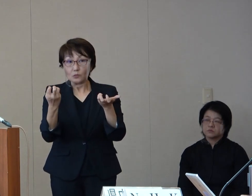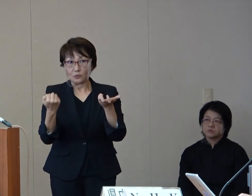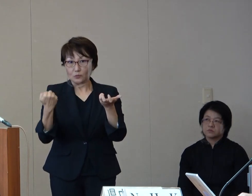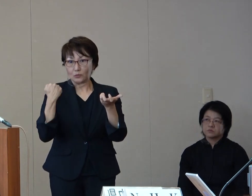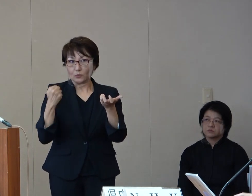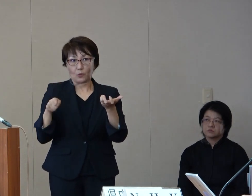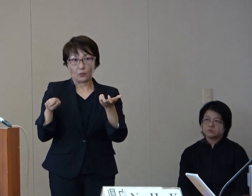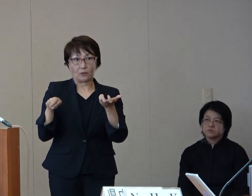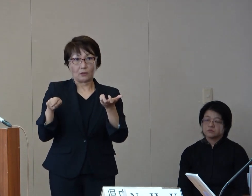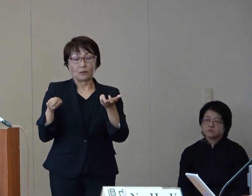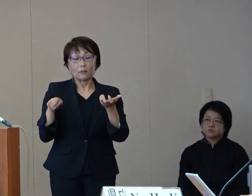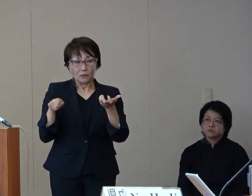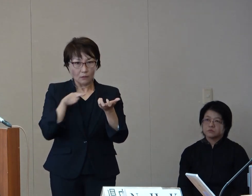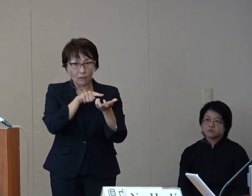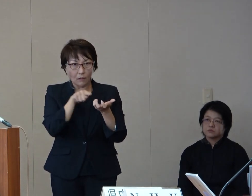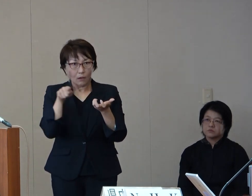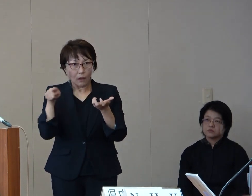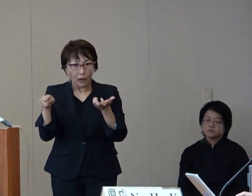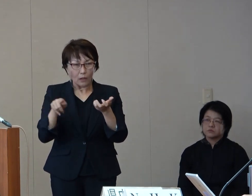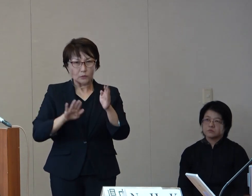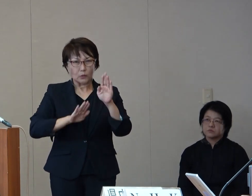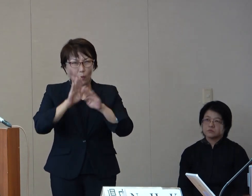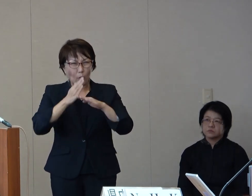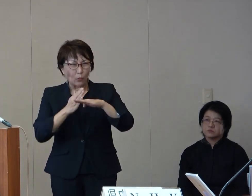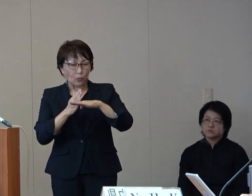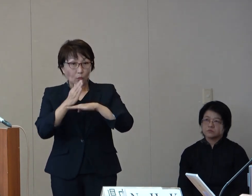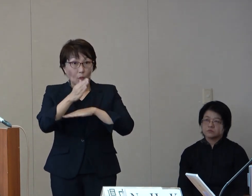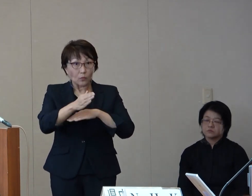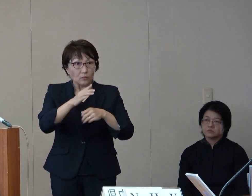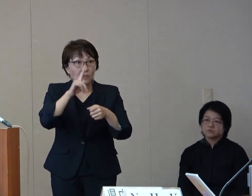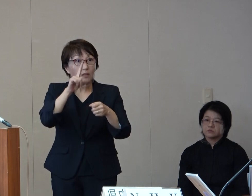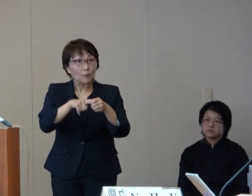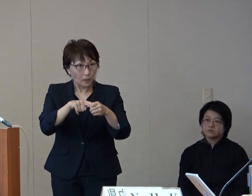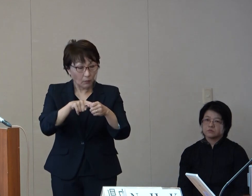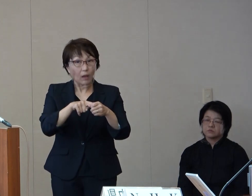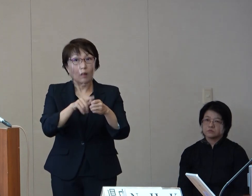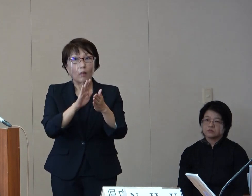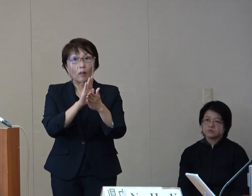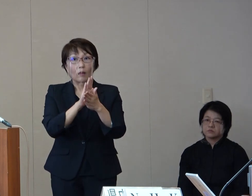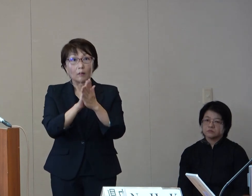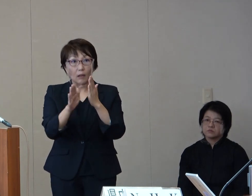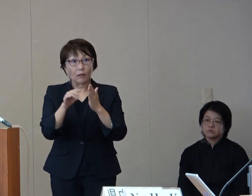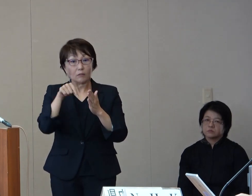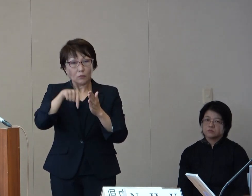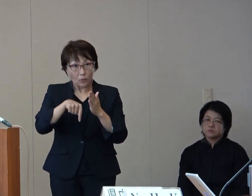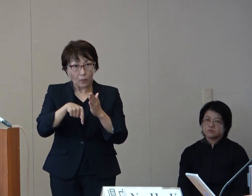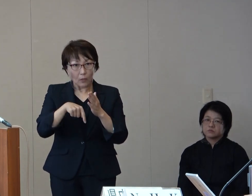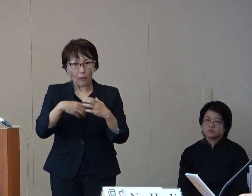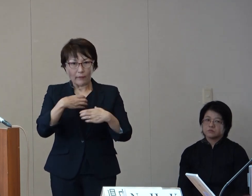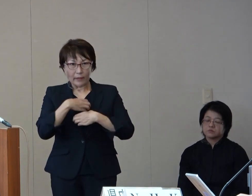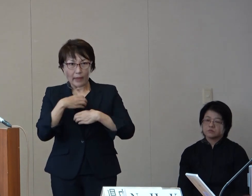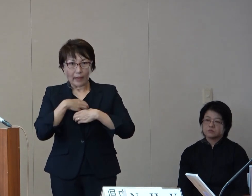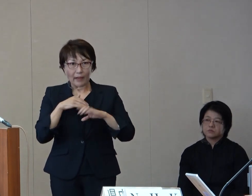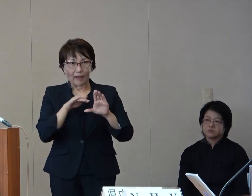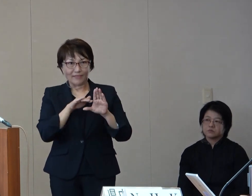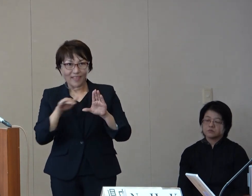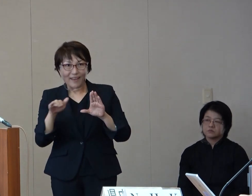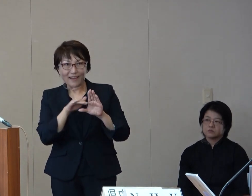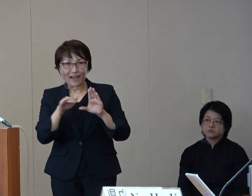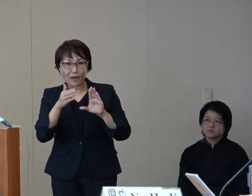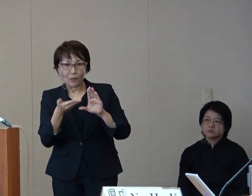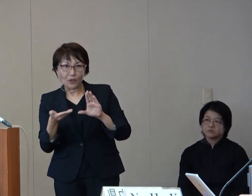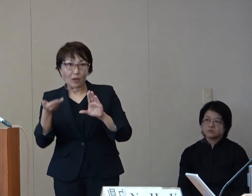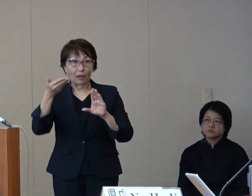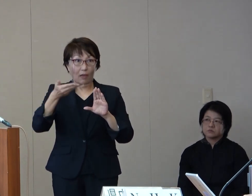だからもうこの局面を乗り越えるためにはダイソーの県の警戒感狩りの引き上げを